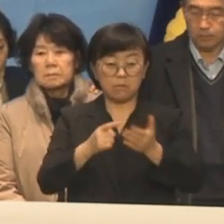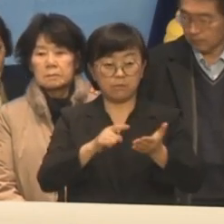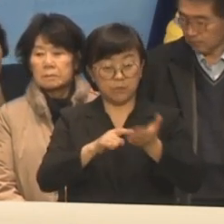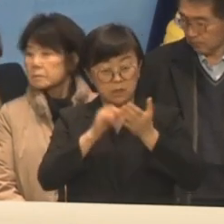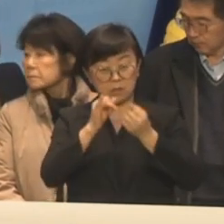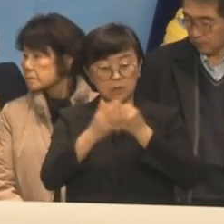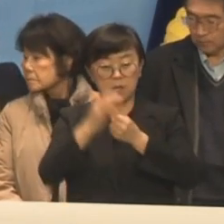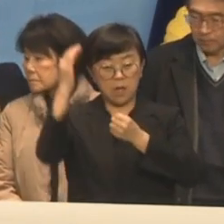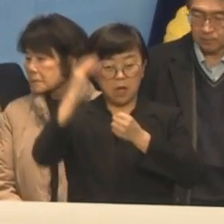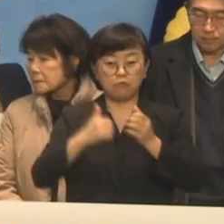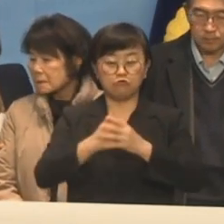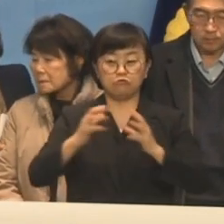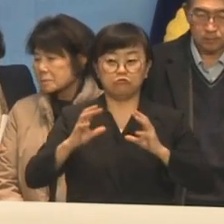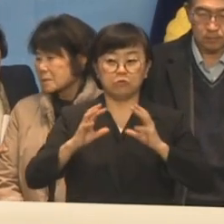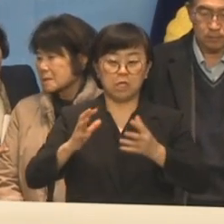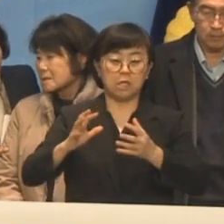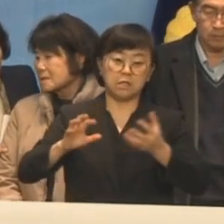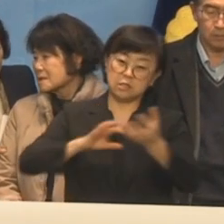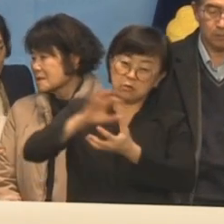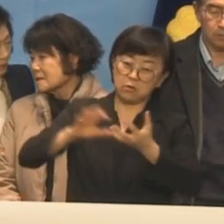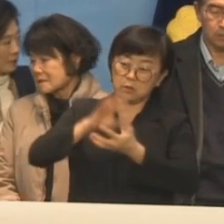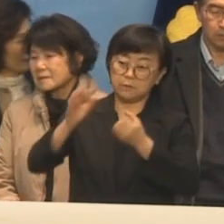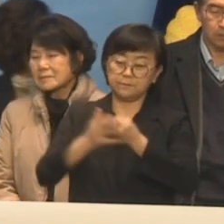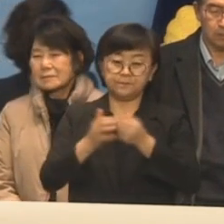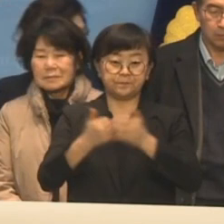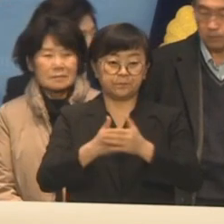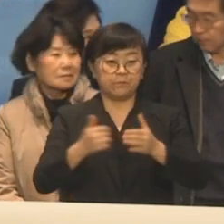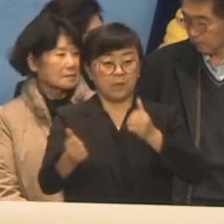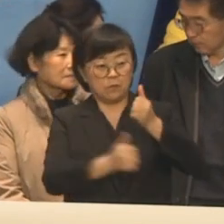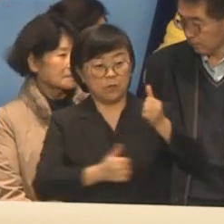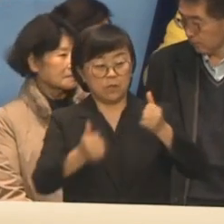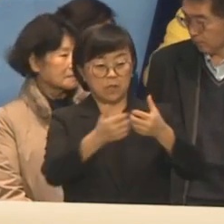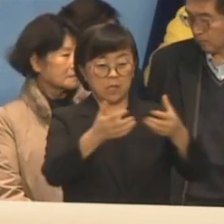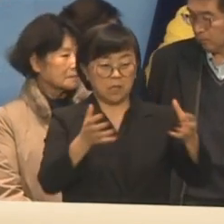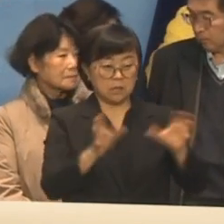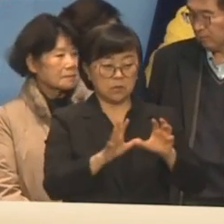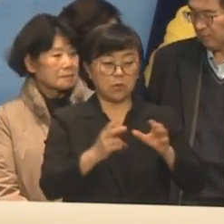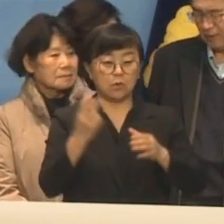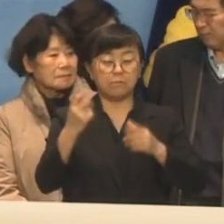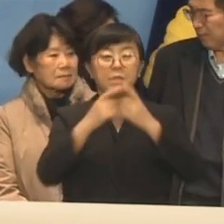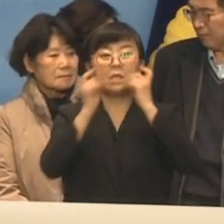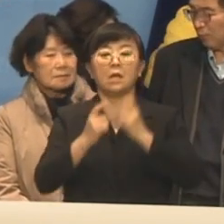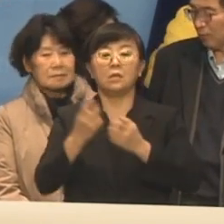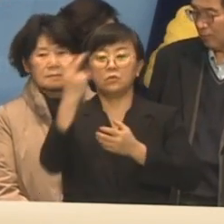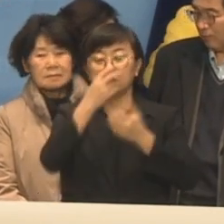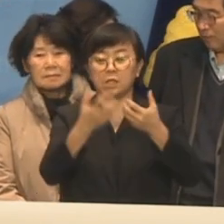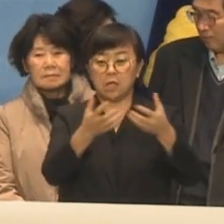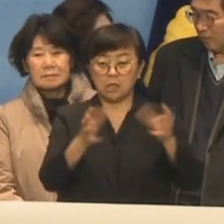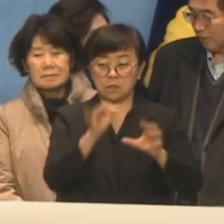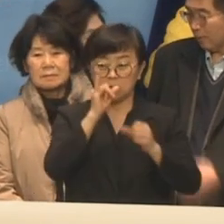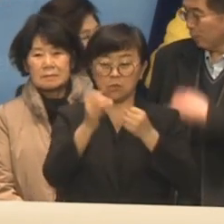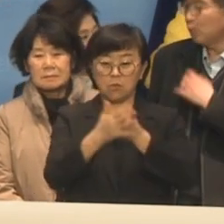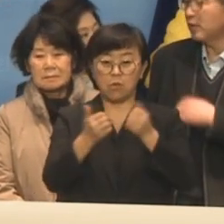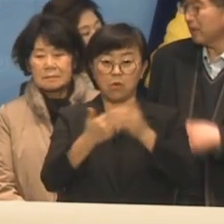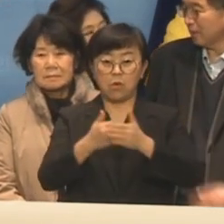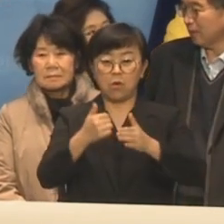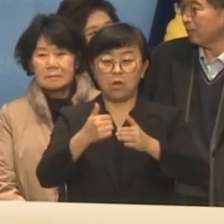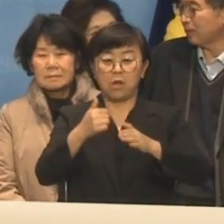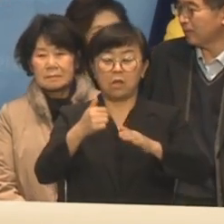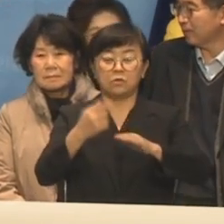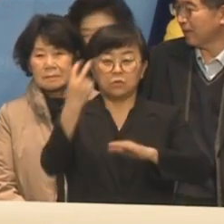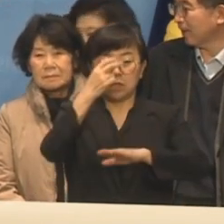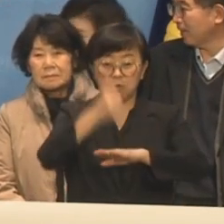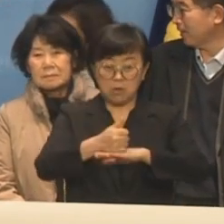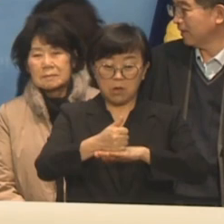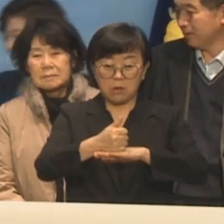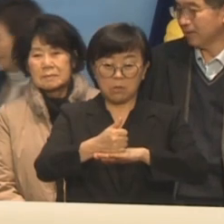사회가 뜨더석했습니다. 그 당시에 원자력안전위원회에서 민간조사단을 구성을 하고 그 민간조사단의 조사